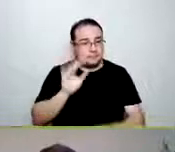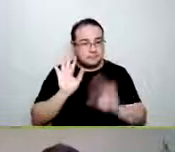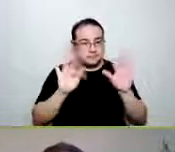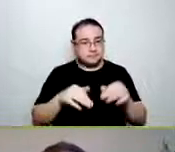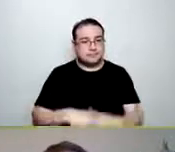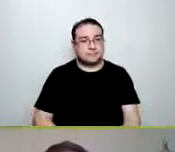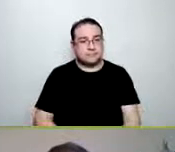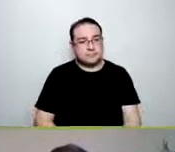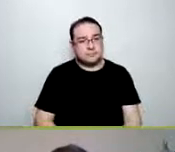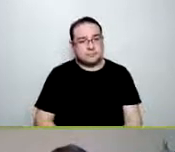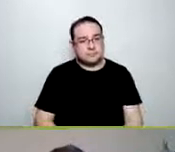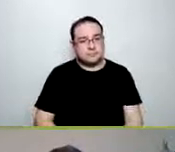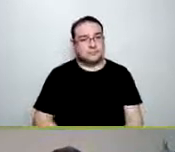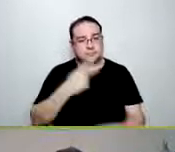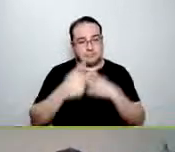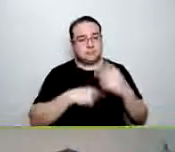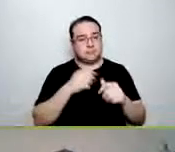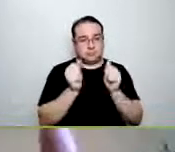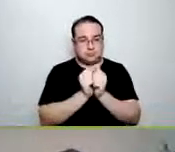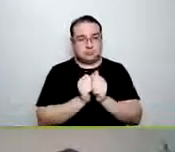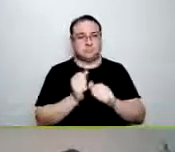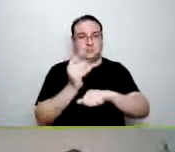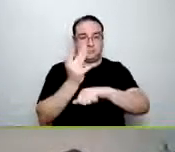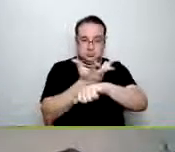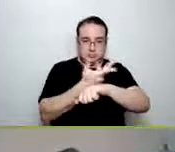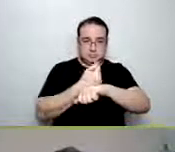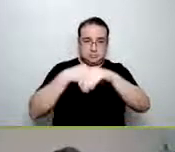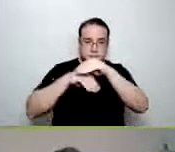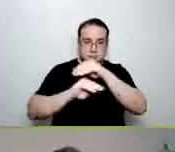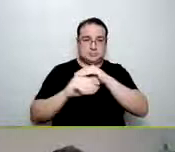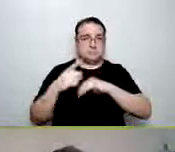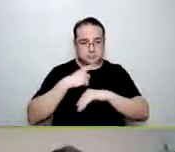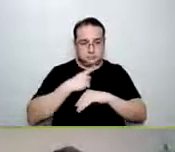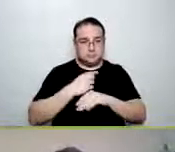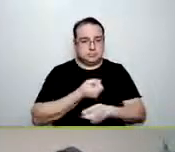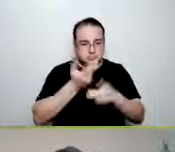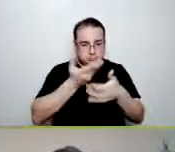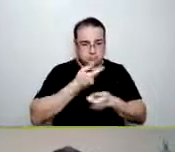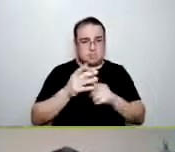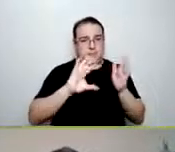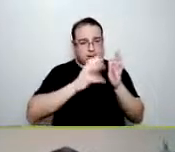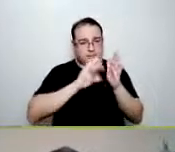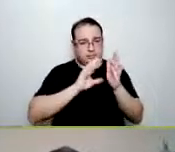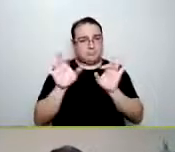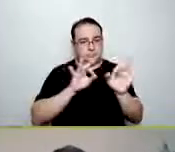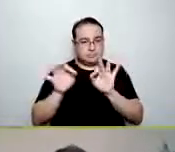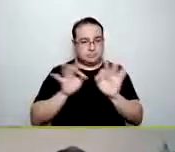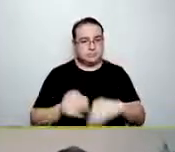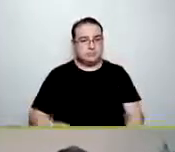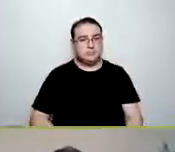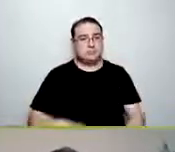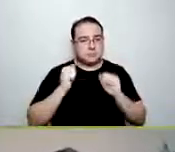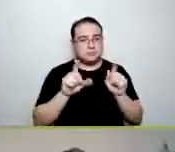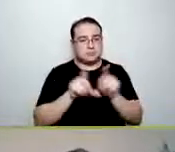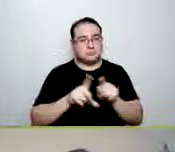Então, a gente está falando de acervos que oferecem os dados de uma forma organizada, né? E podem